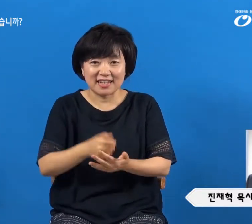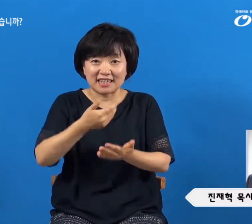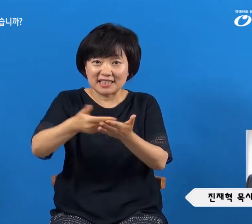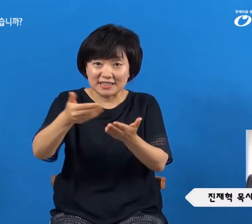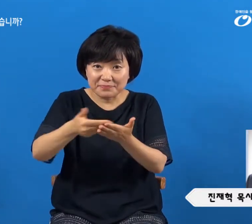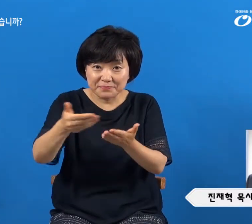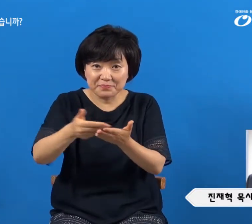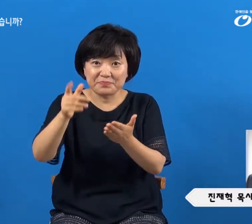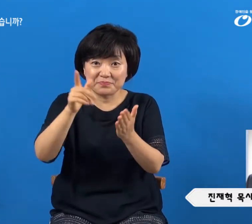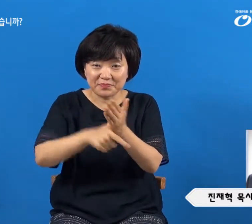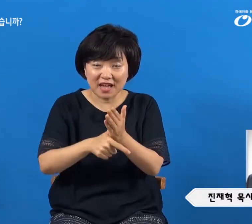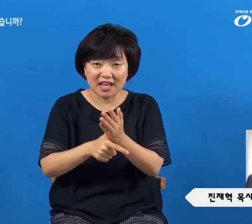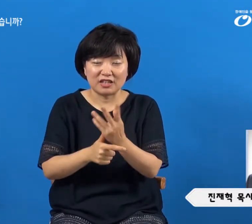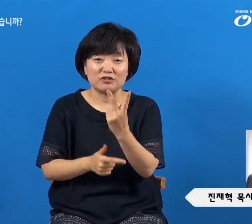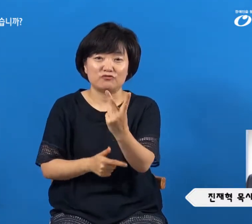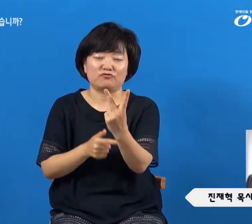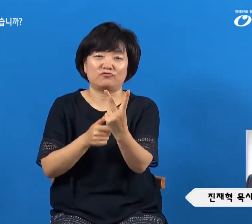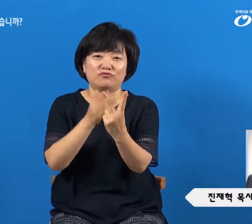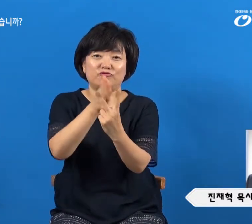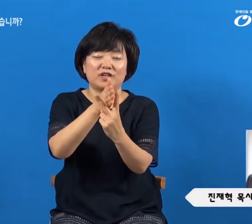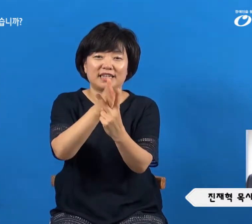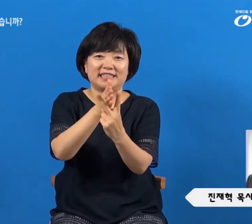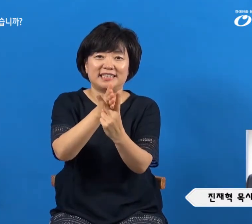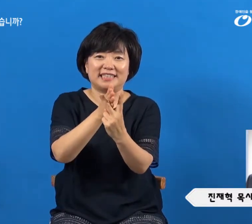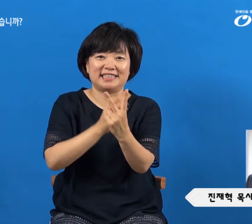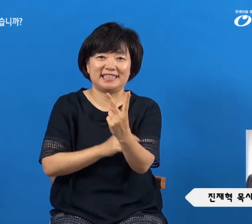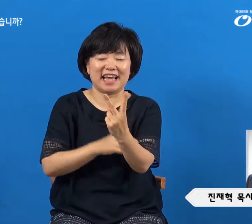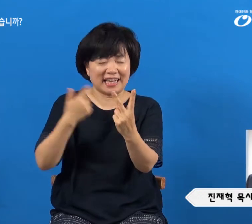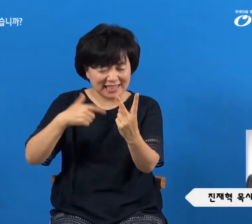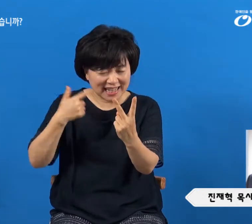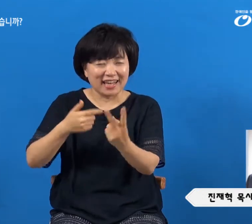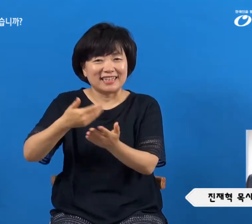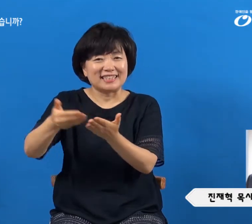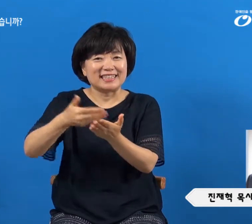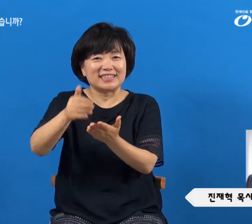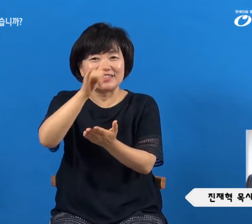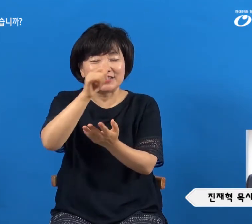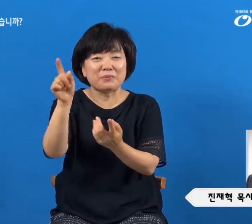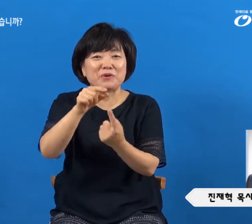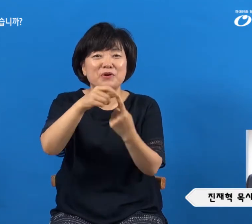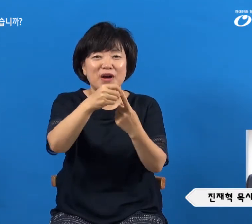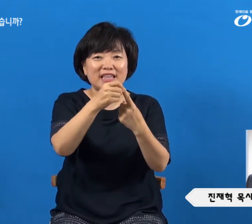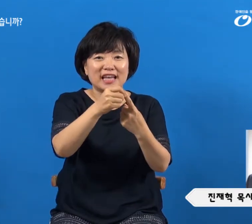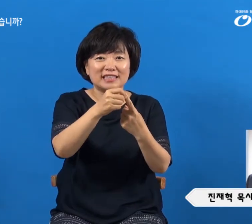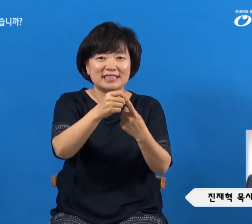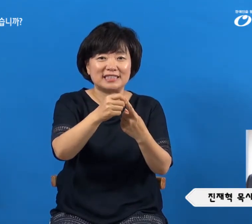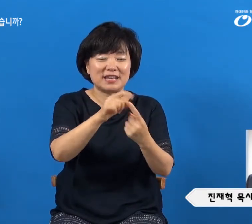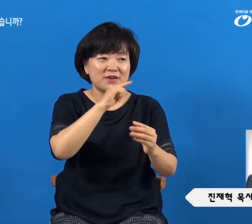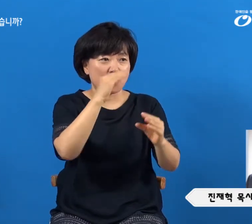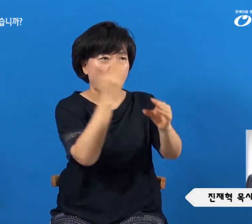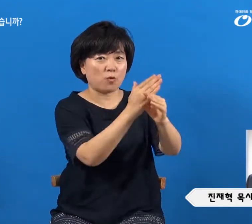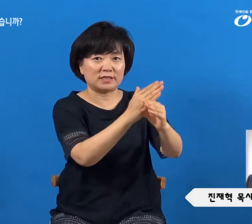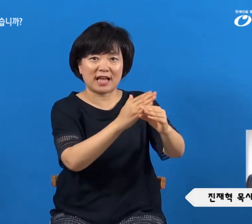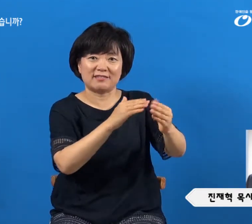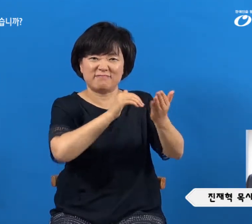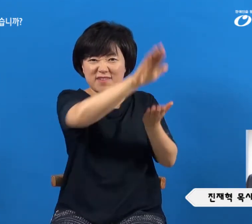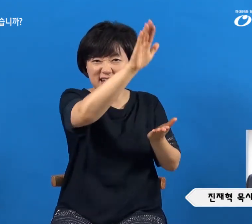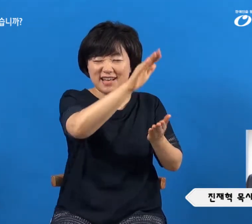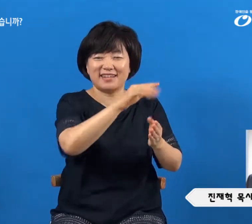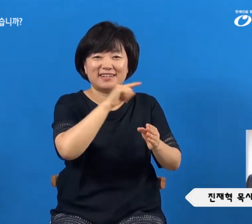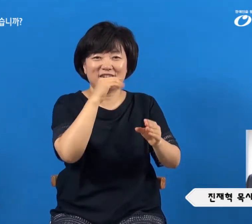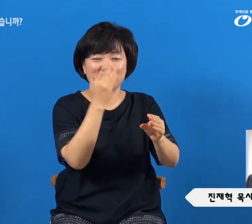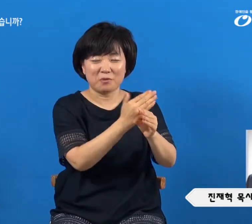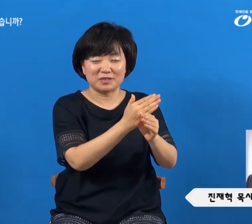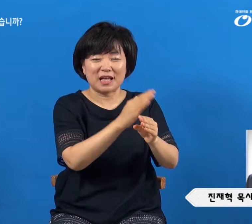그리든 늘 항상 두 가지 주제가 있었던 것 같습니다. 하나는 방공입니다.